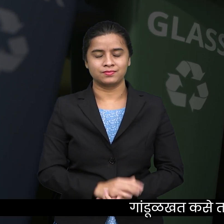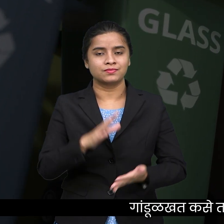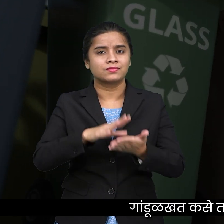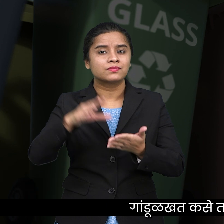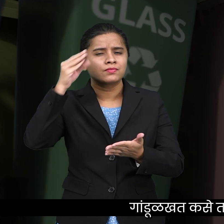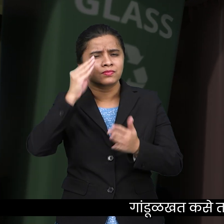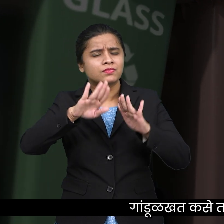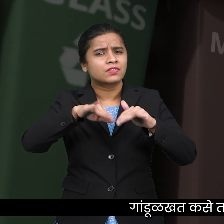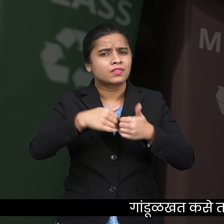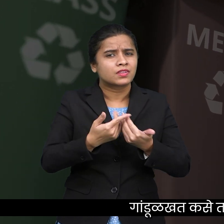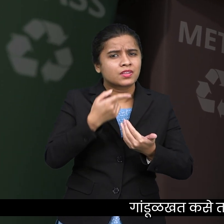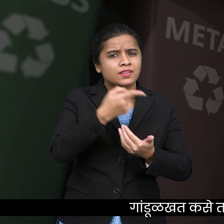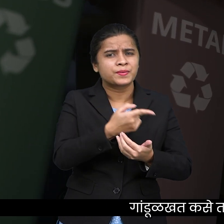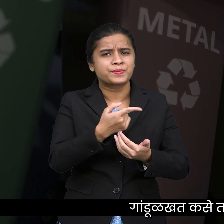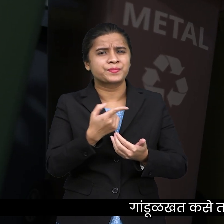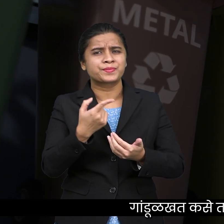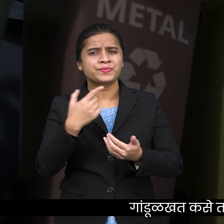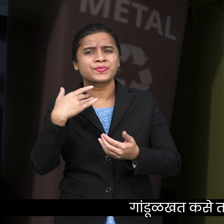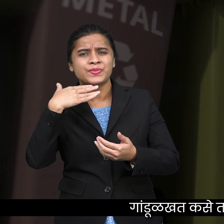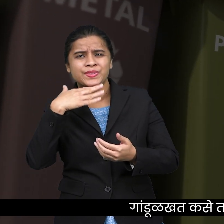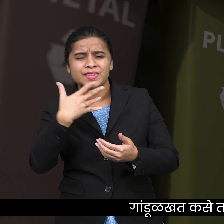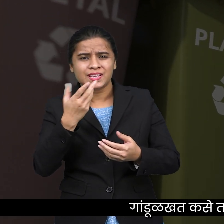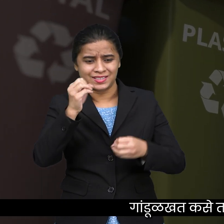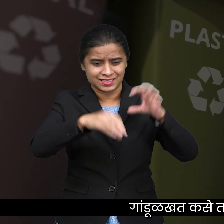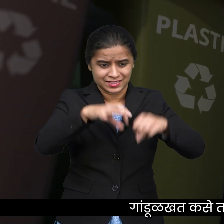गांडूळ खत कसे तयार केले जाते हे जाणून घ्या.